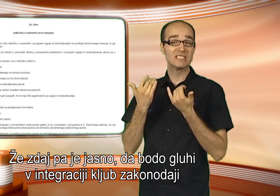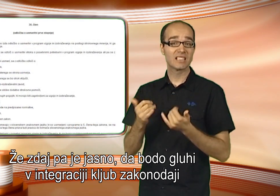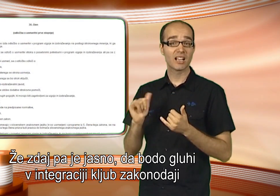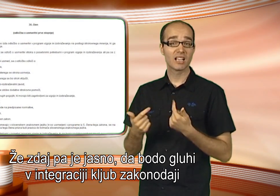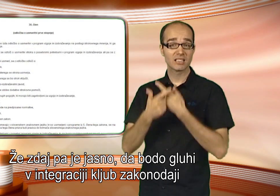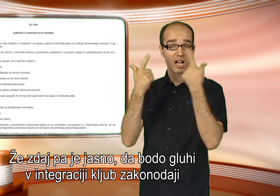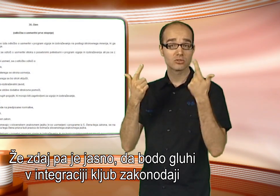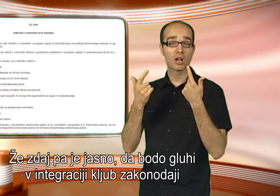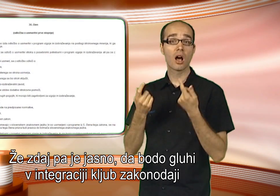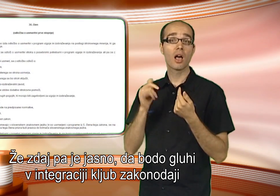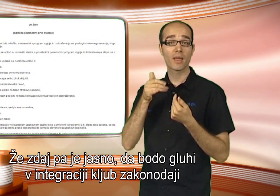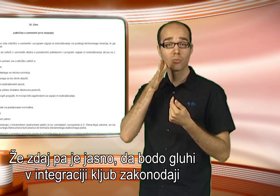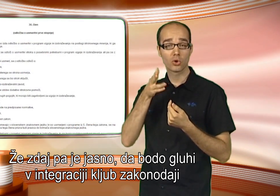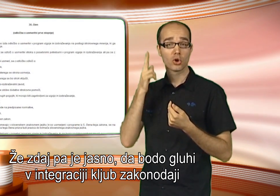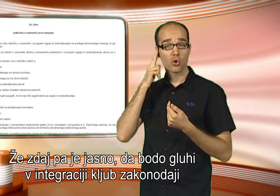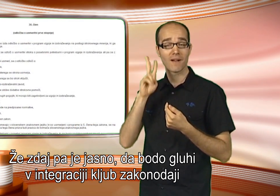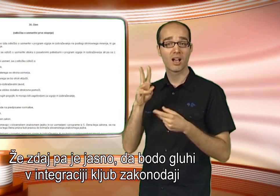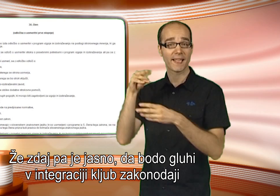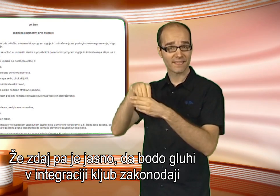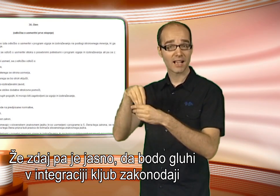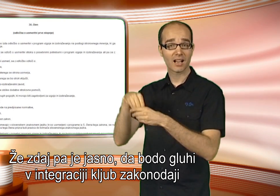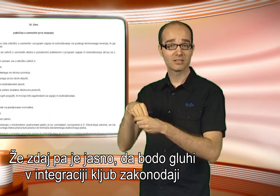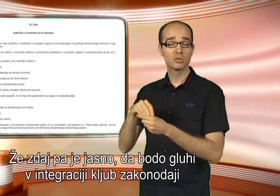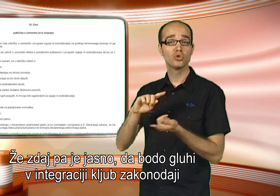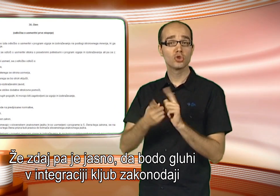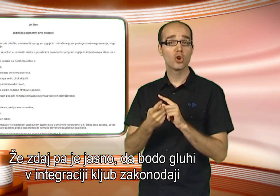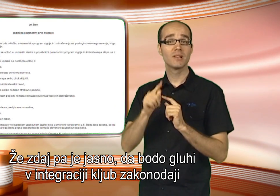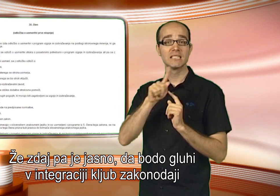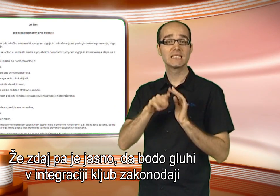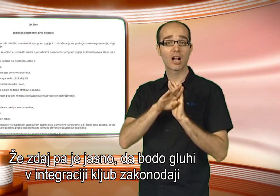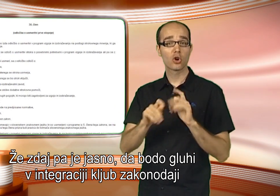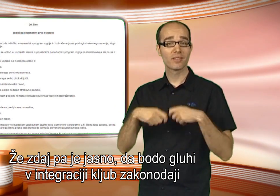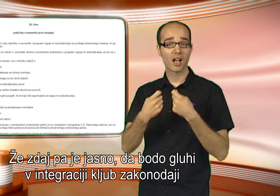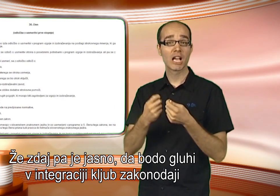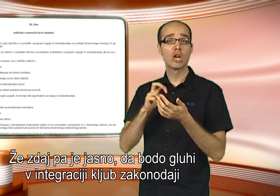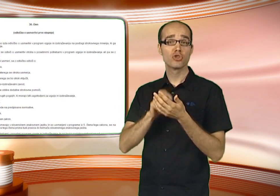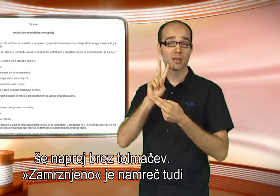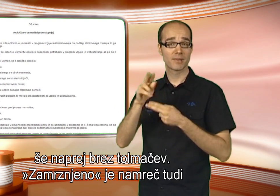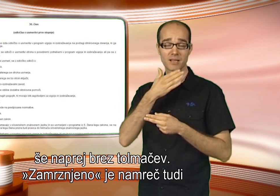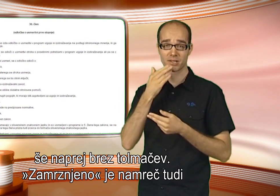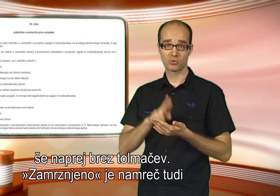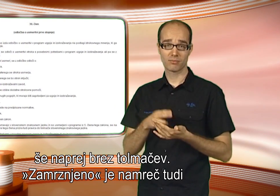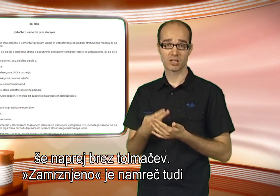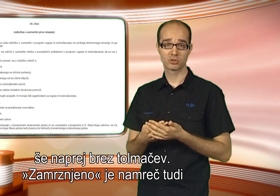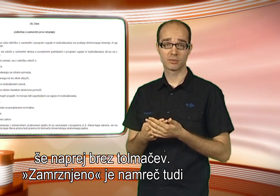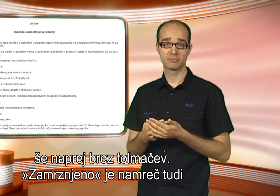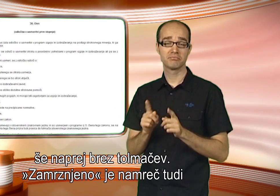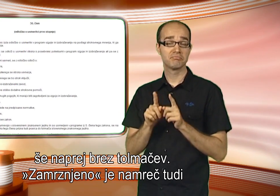Že zdaj pa je jasno, da bodo gluhi v integraciji, kljub zakonodaji, še naprej brez tolmačev.